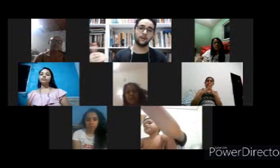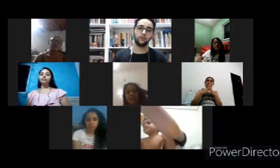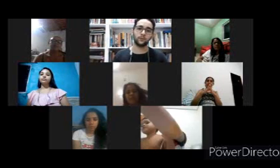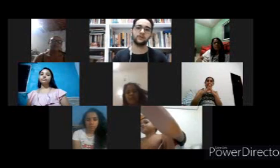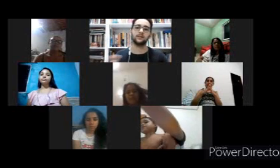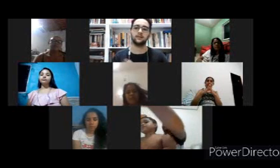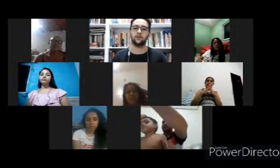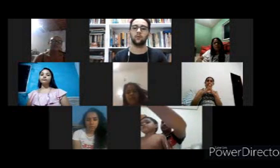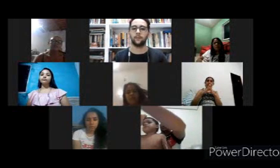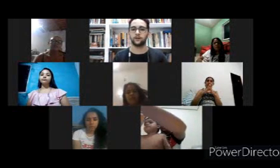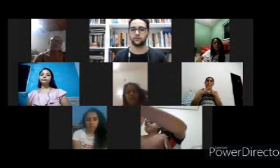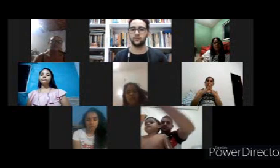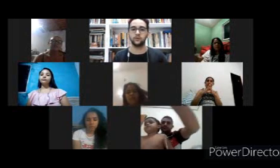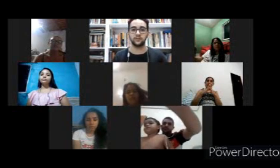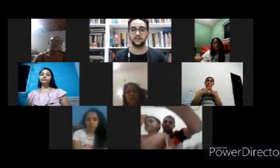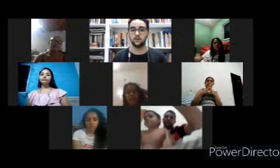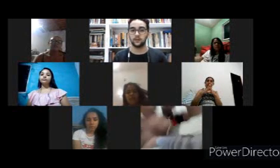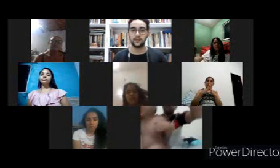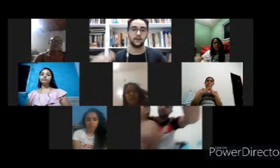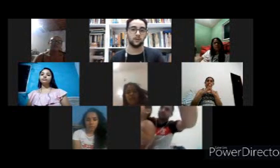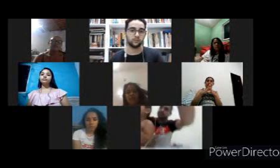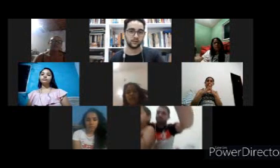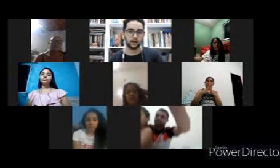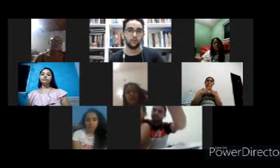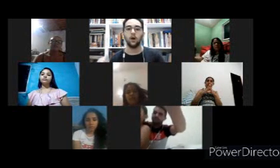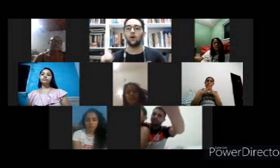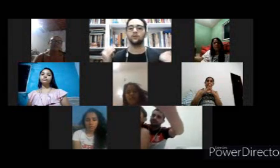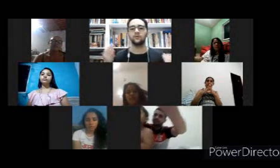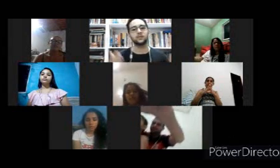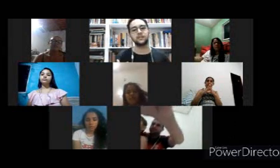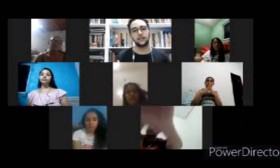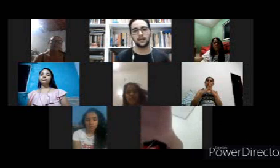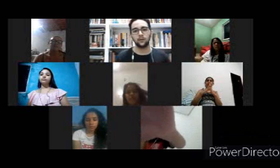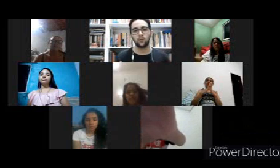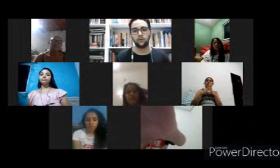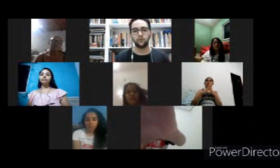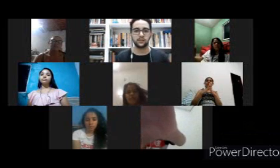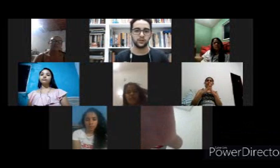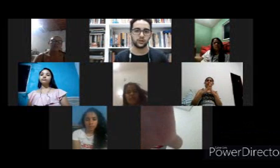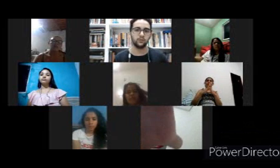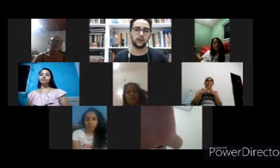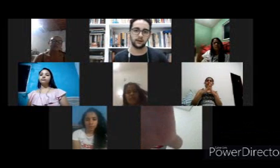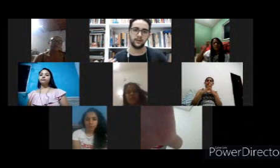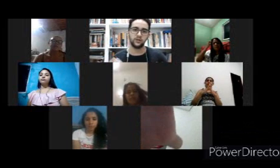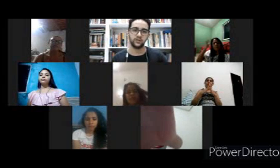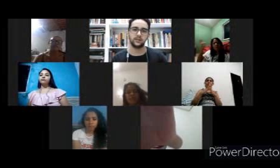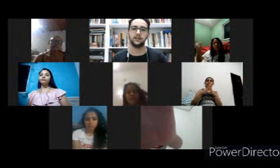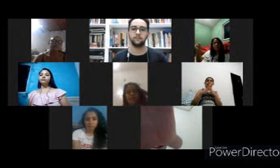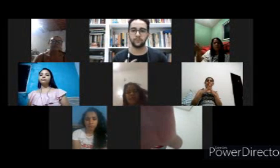pergunto para vocês se teve alguma parte do vídeo que vocês não entenderam o sinal, ou se vocês entenderam qual foi o sentido que ela quis dizer